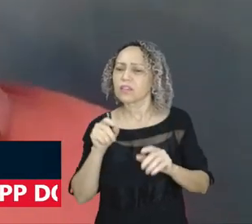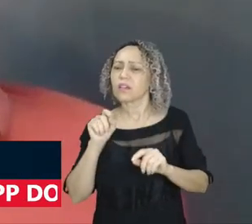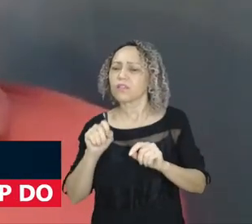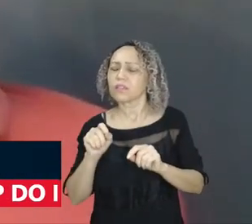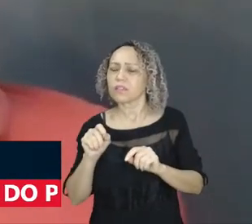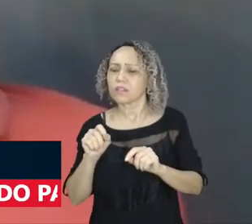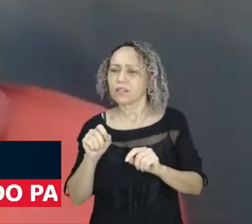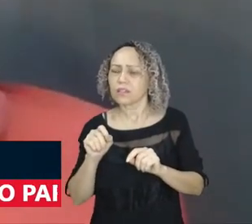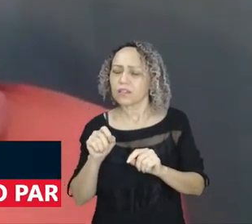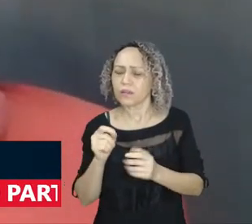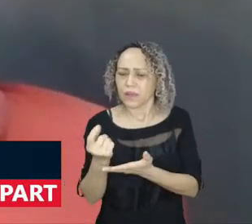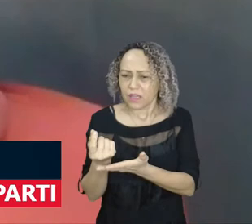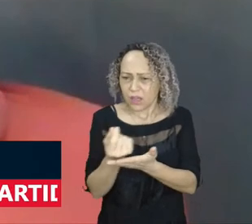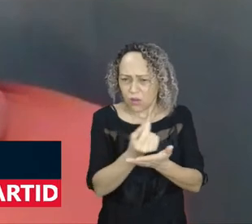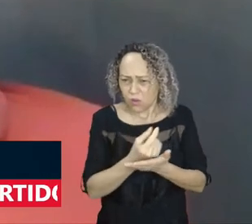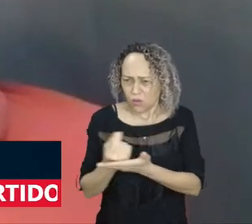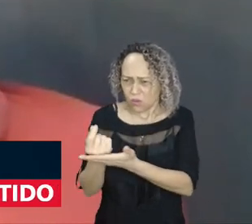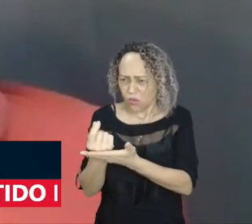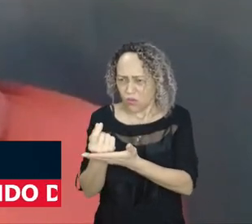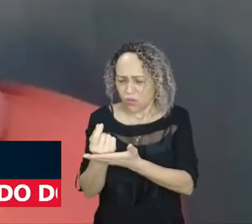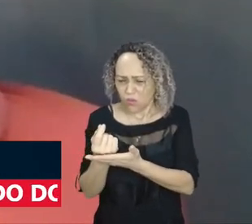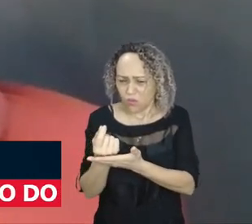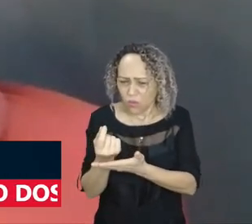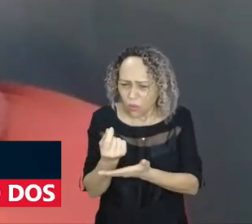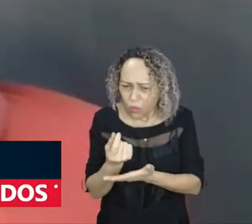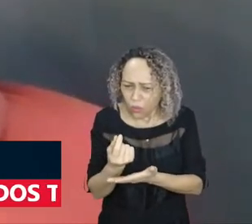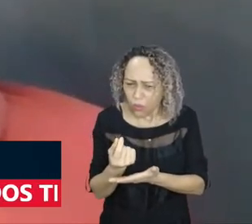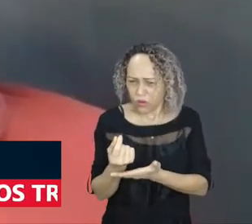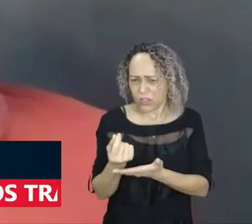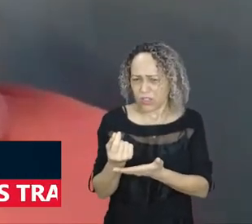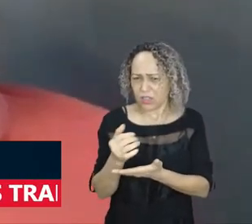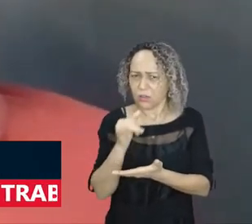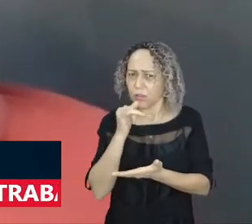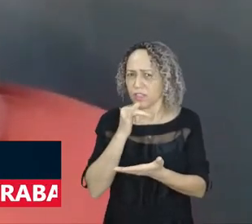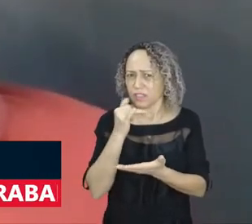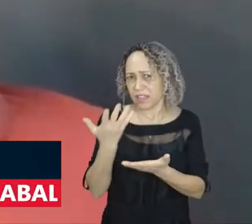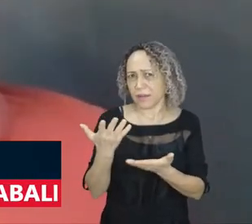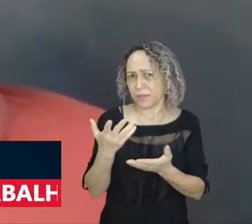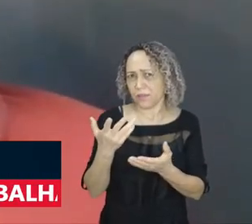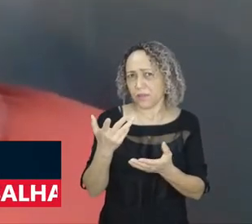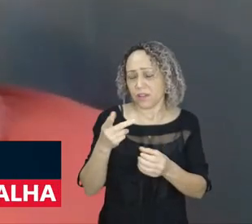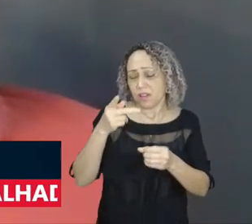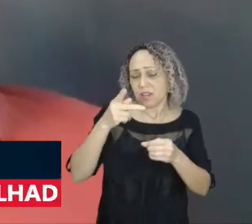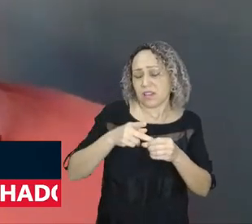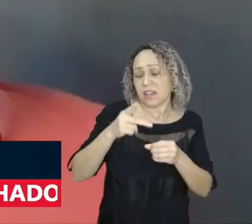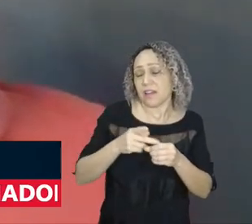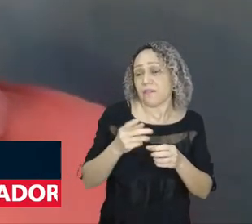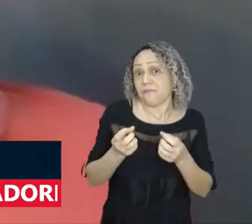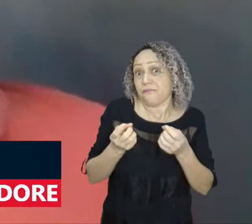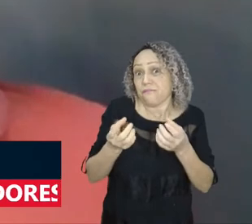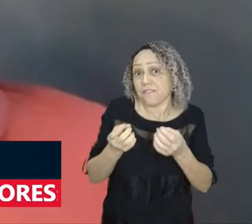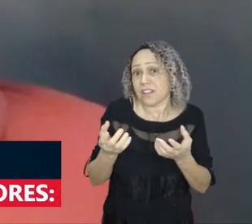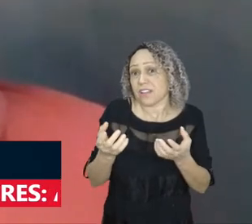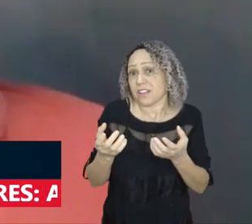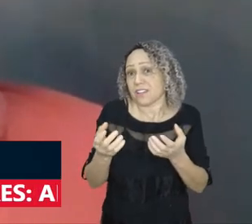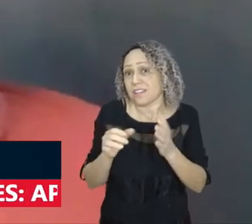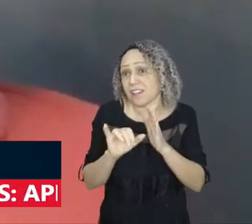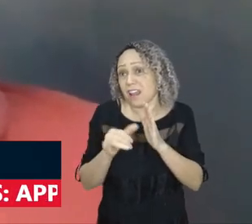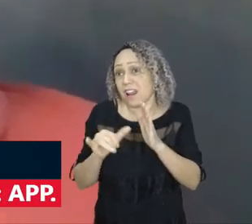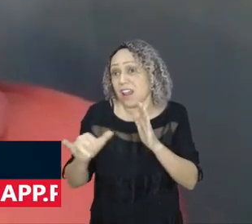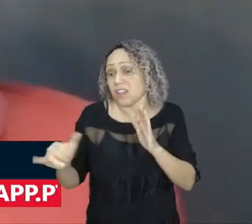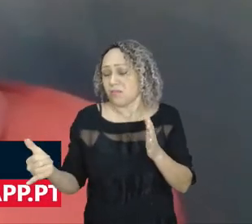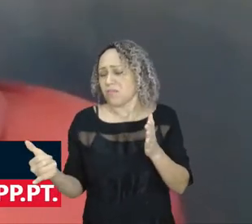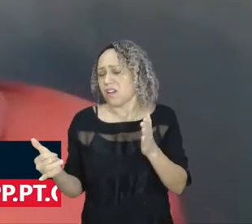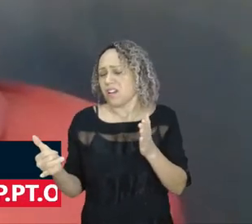pegar o dinheiro que foi obtido com a venda da Eletrobras, um patrimônio brasileiro importante, que dava ao Estado